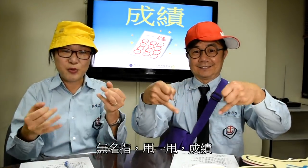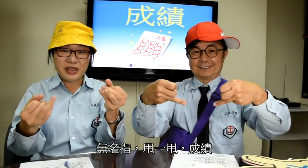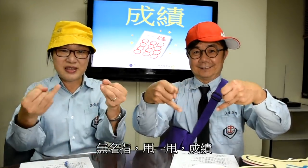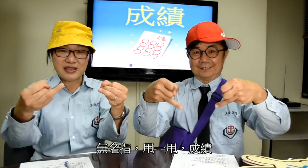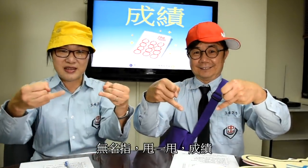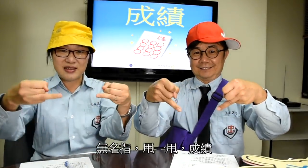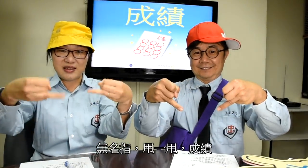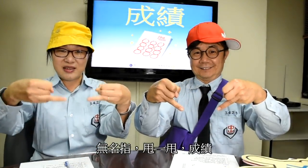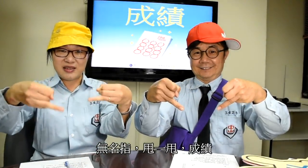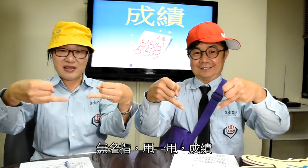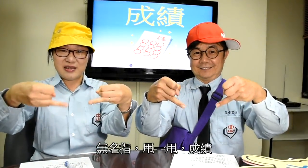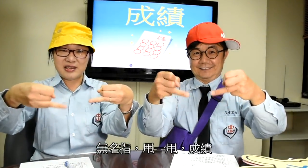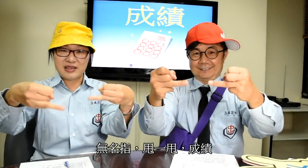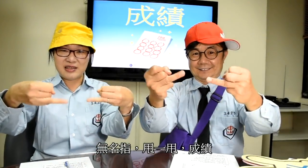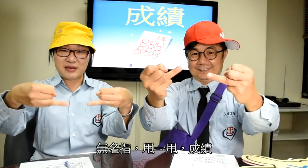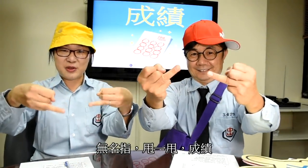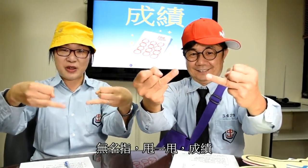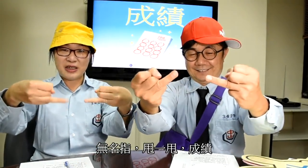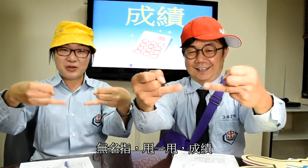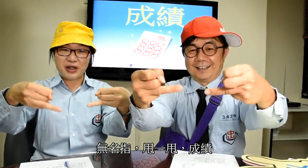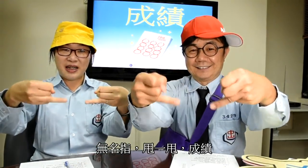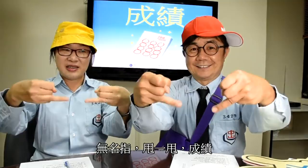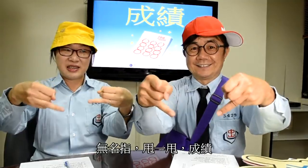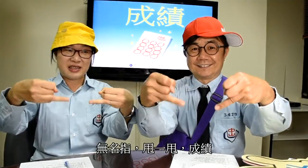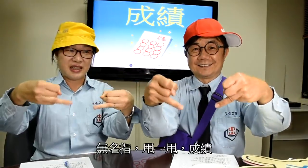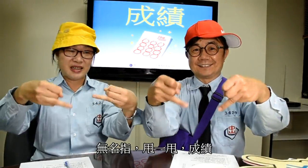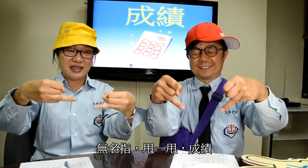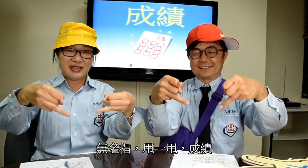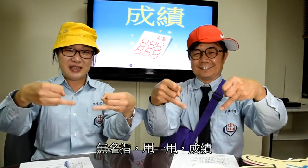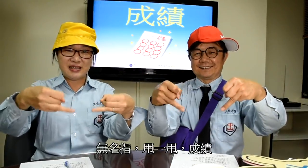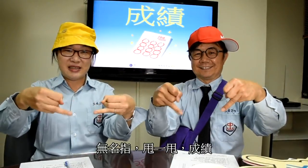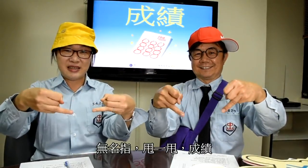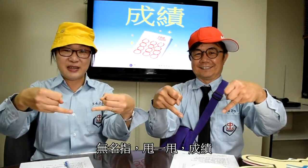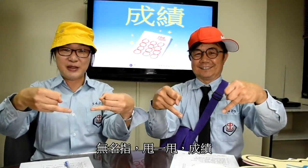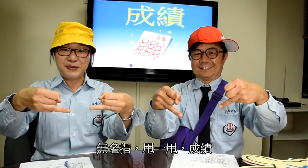指。甩一甩，成绩，